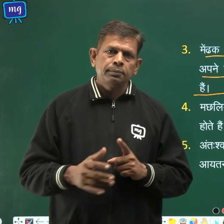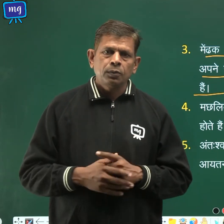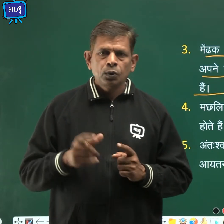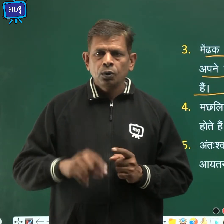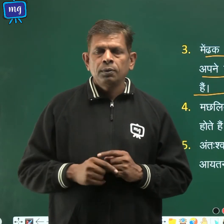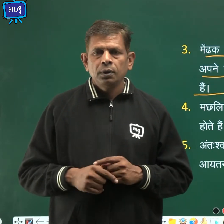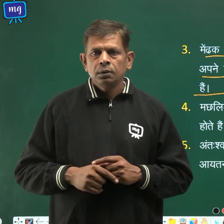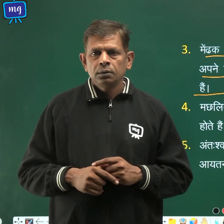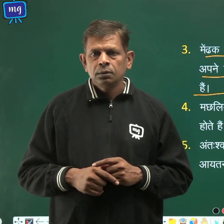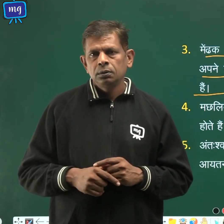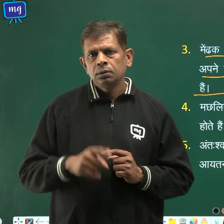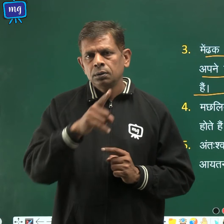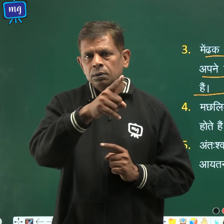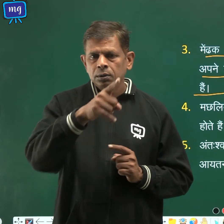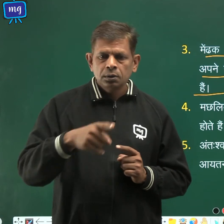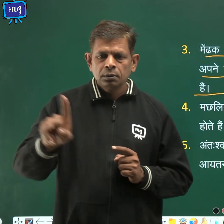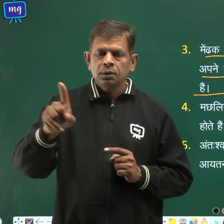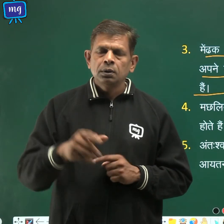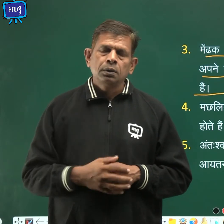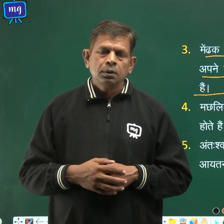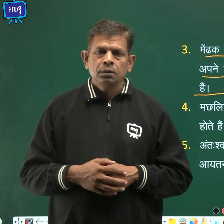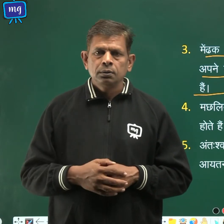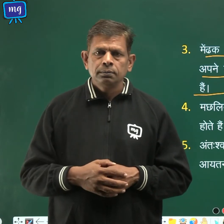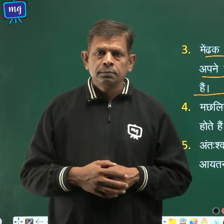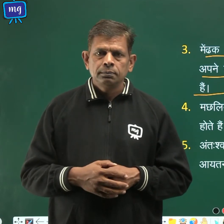तो हम यहाँ सत्य पर निशान लगाएंगे।